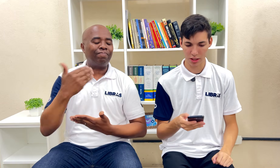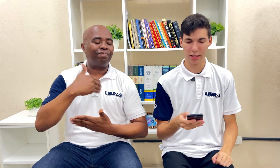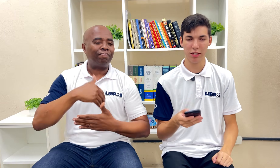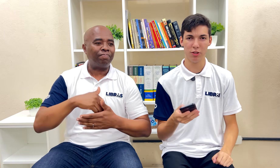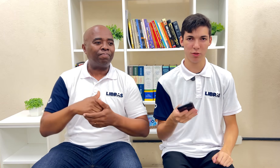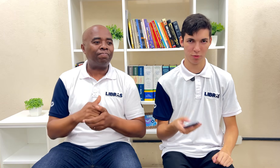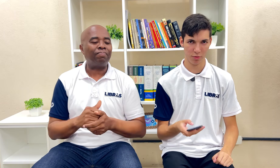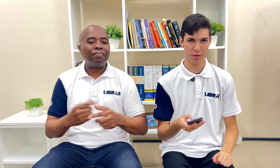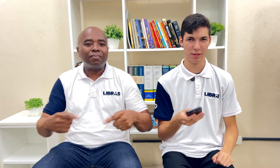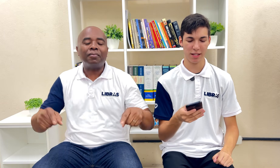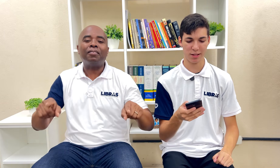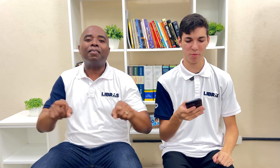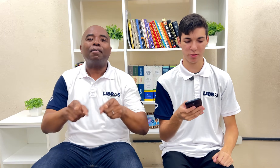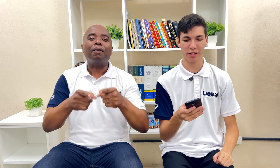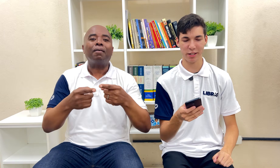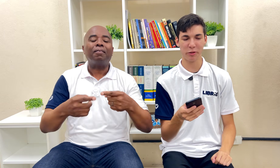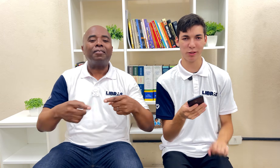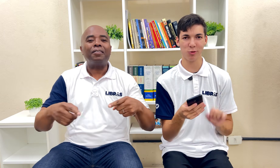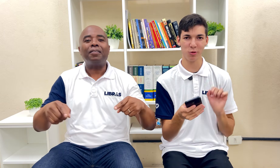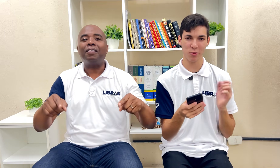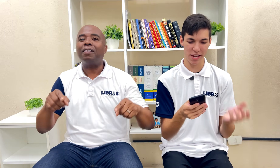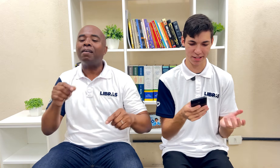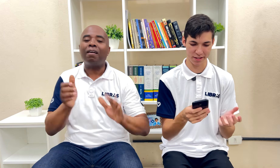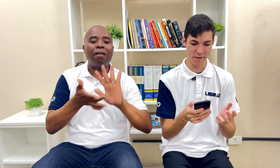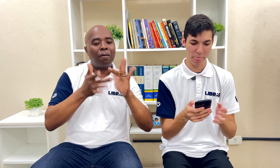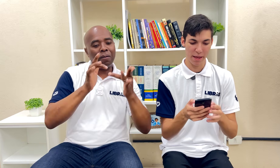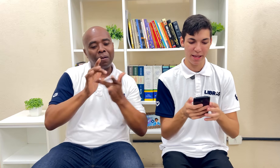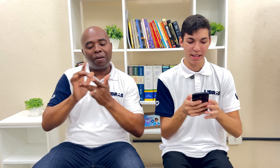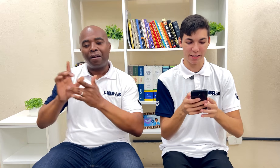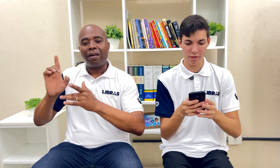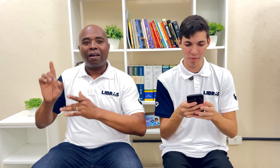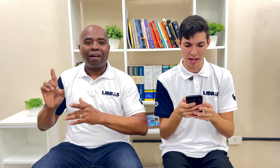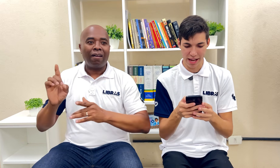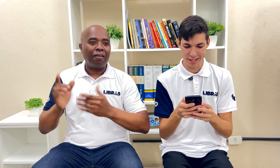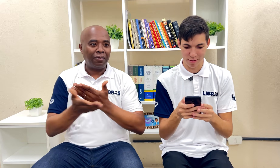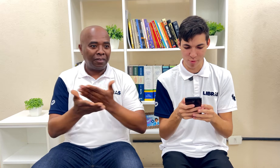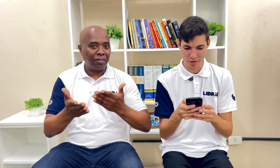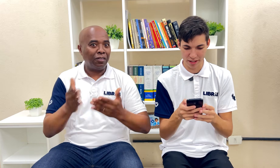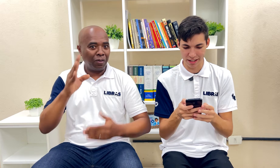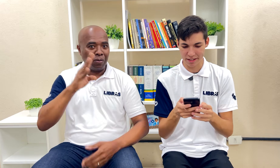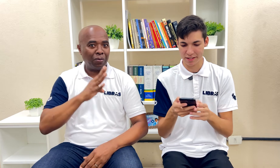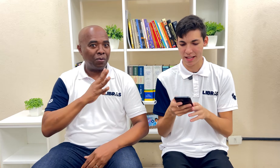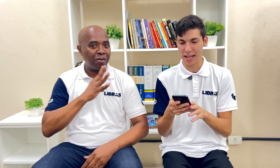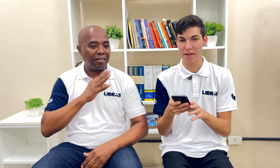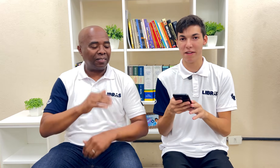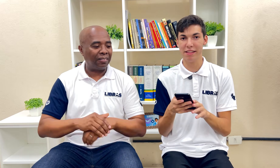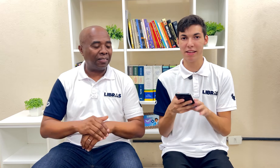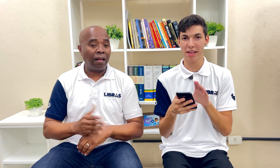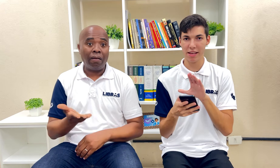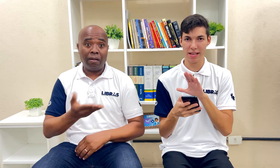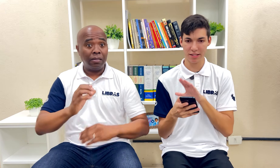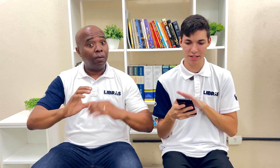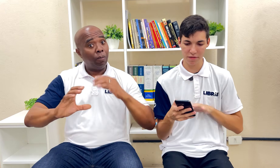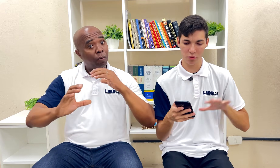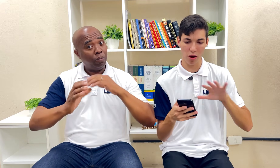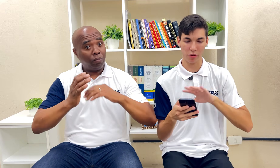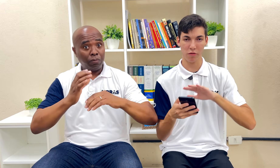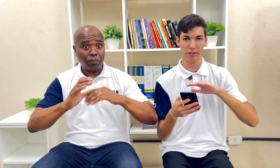Dia. Essa música eu acredito que todos conhecem. Então vamos lá. Essa música, ela vai ter esse visual. Então eu vou interpretar